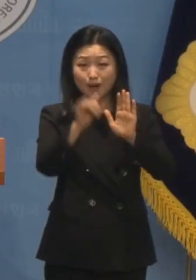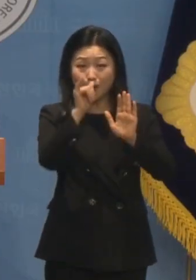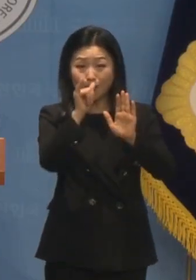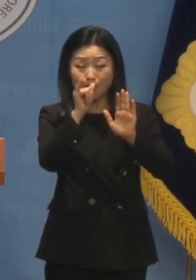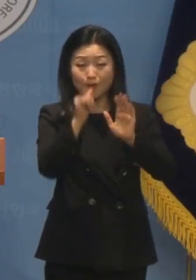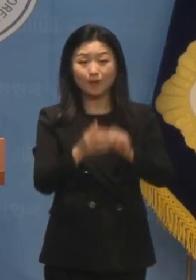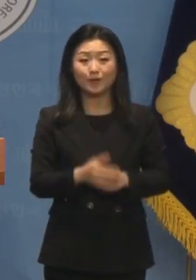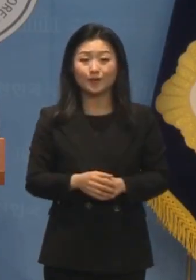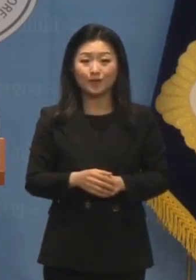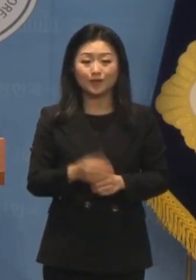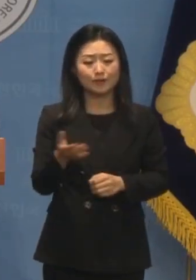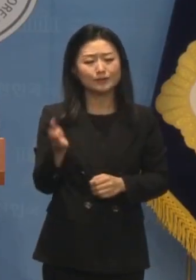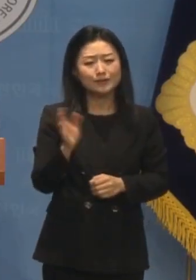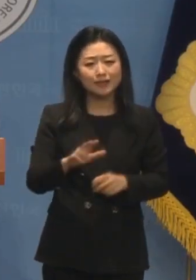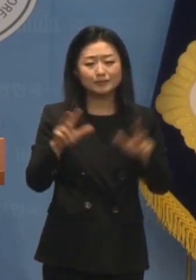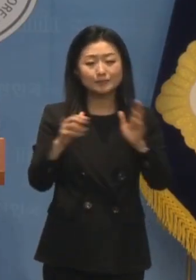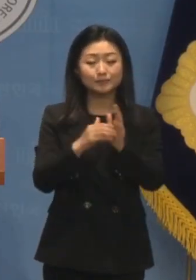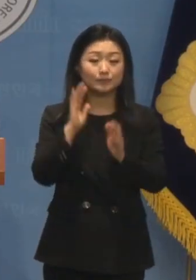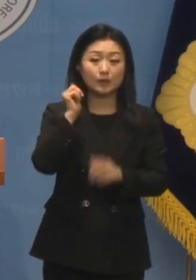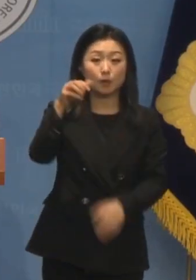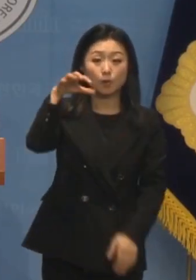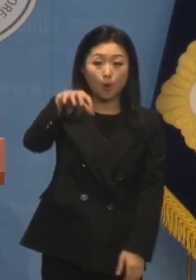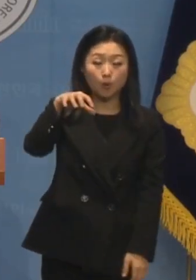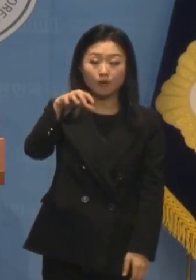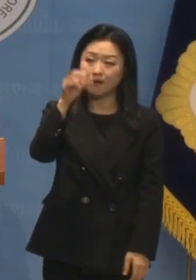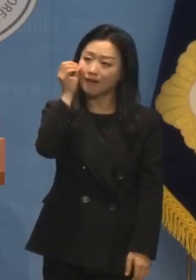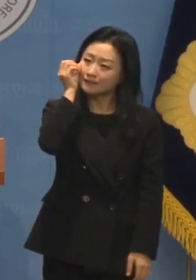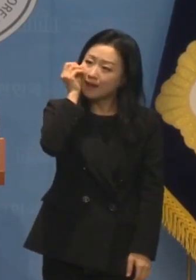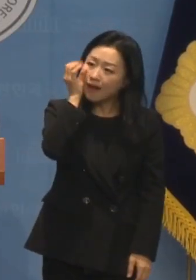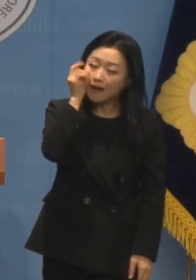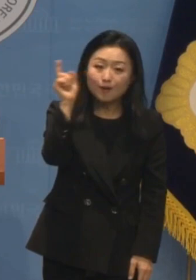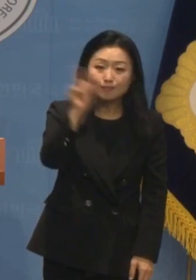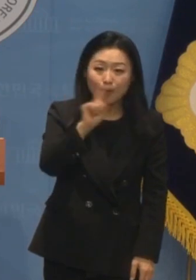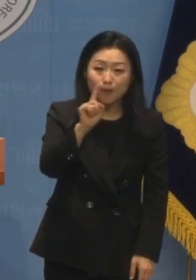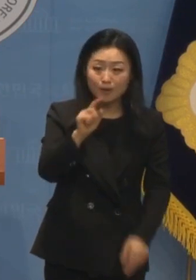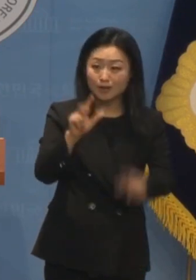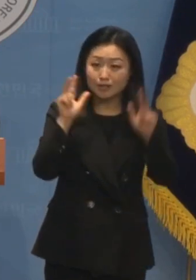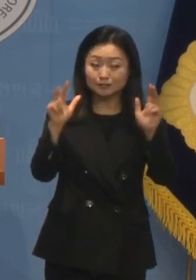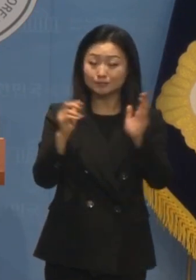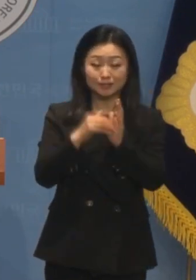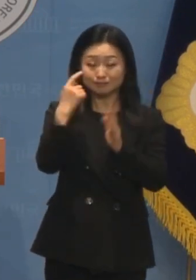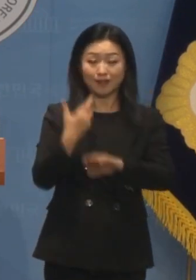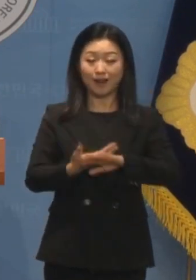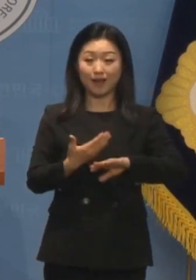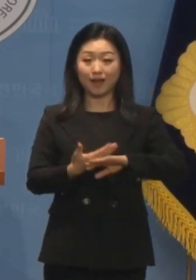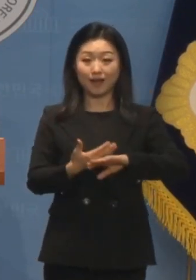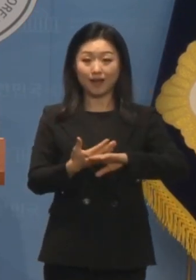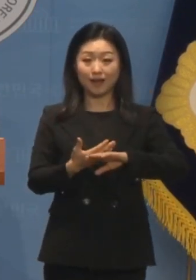있습니다 그러나 그 대통령실은 참으로 하게도 그간의 태도는